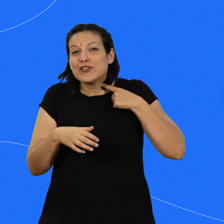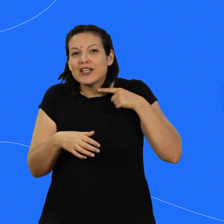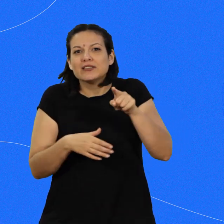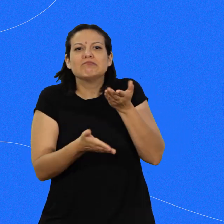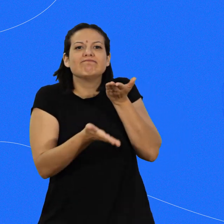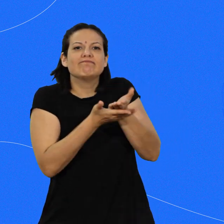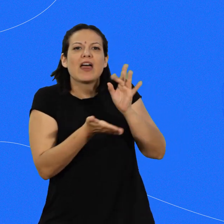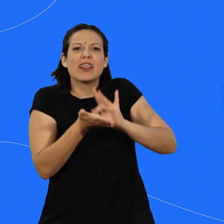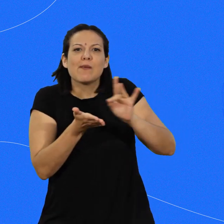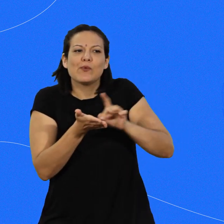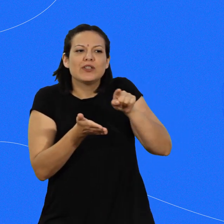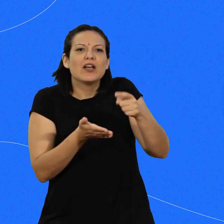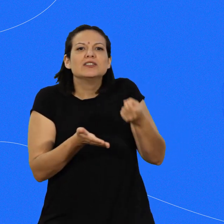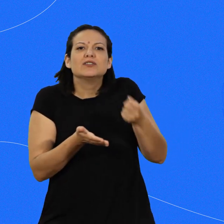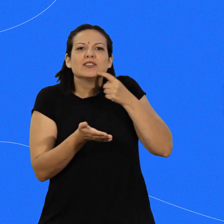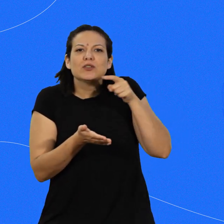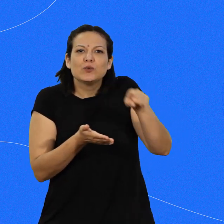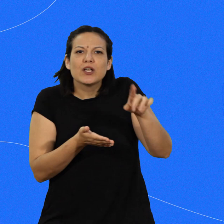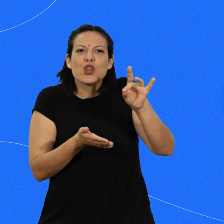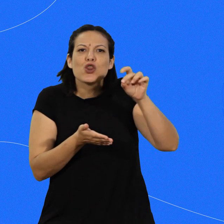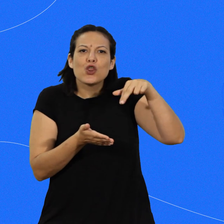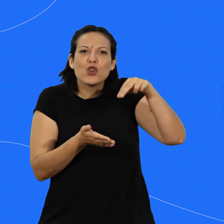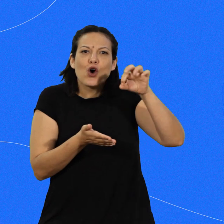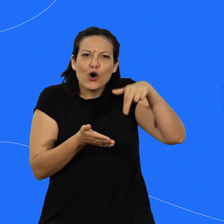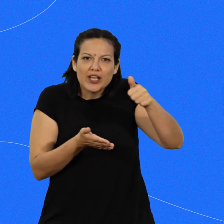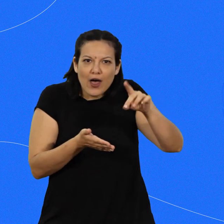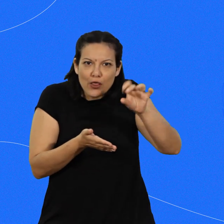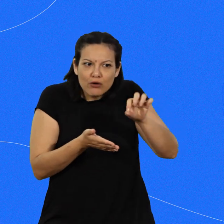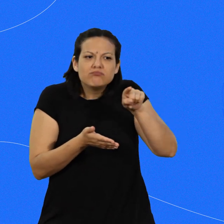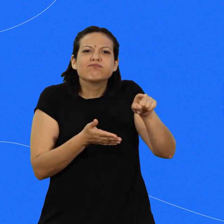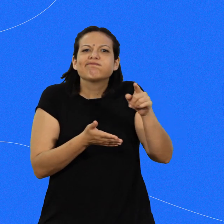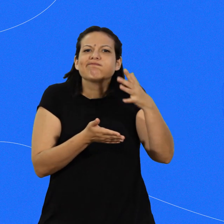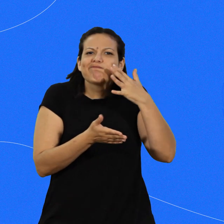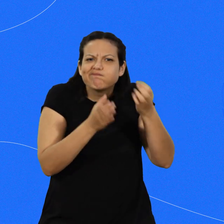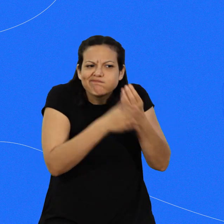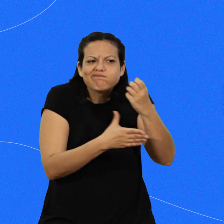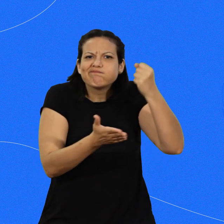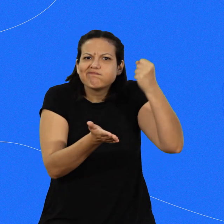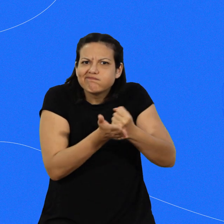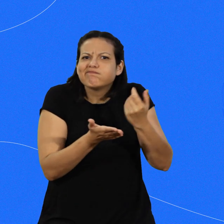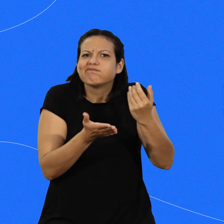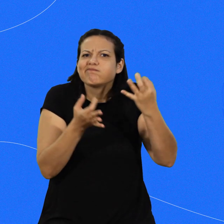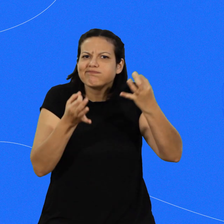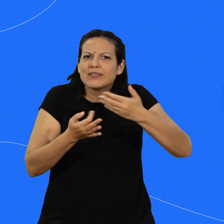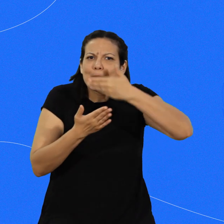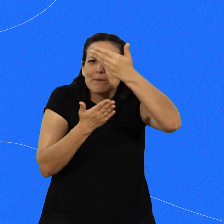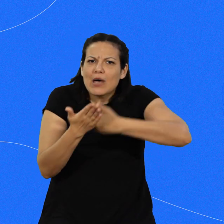diputado por San Luis, don Agustín Donado, la confección de un sello para autenticar los escritos del